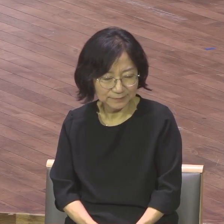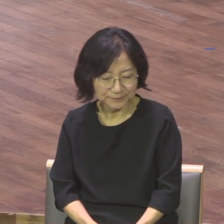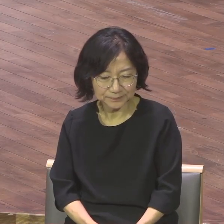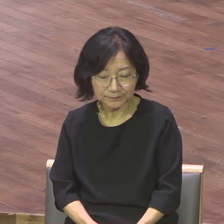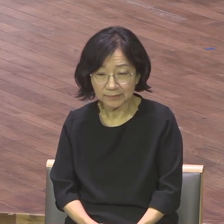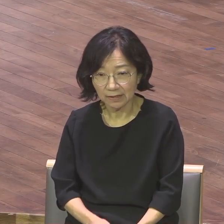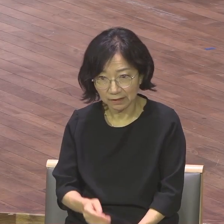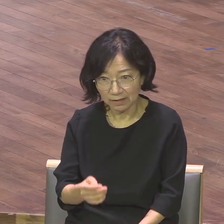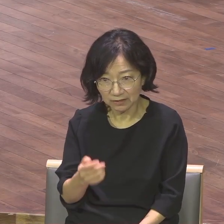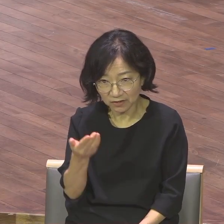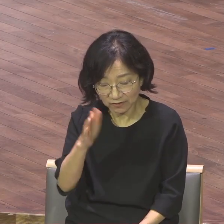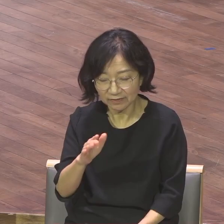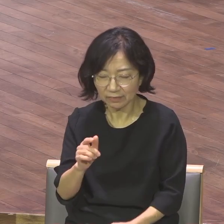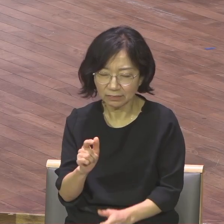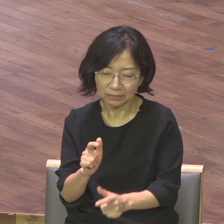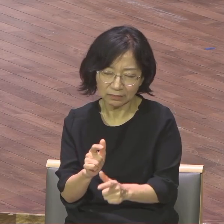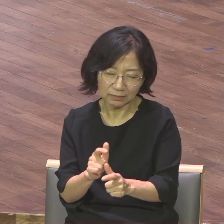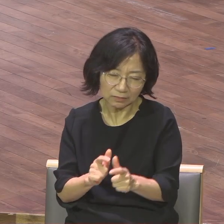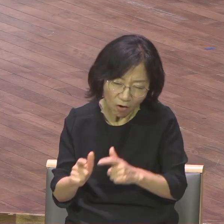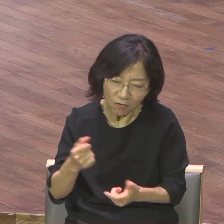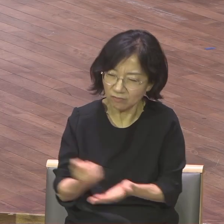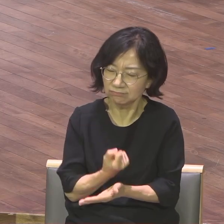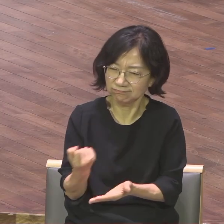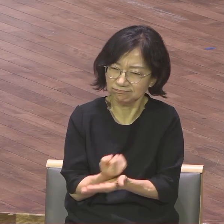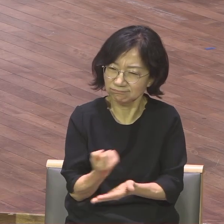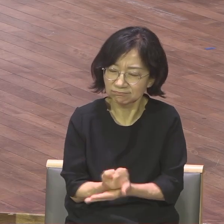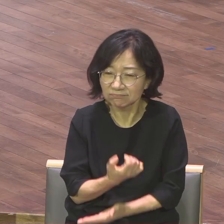더 안타까운 부분이 있습니다.